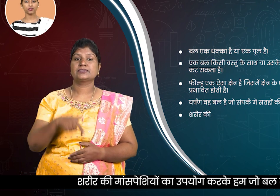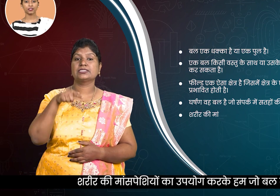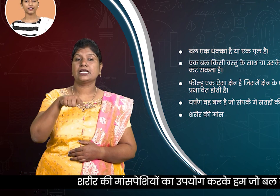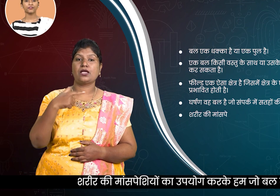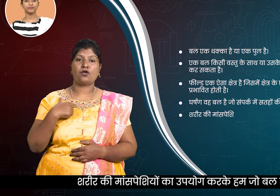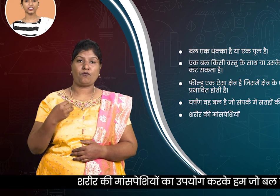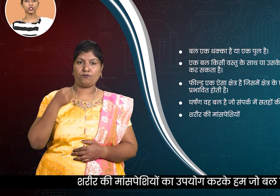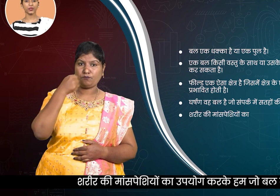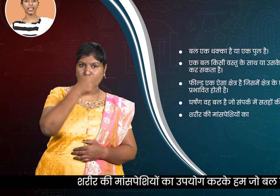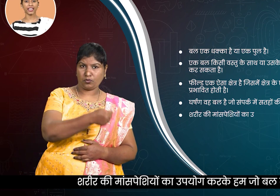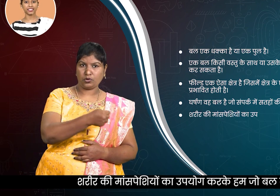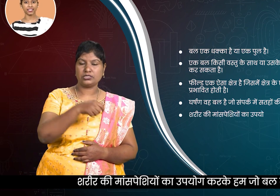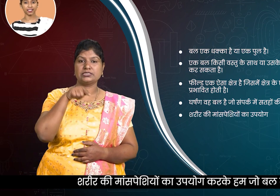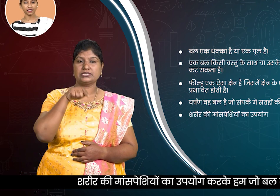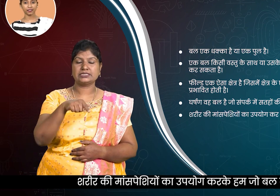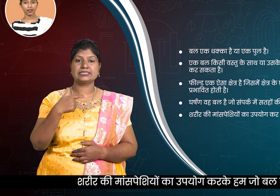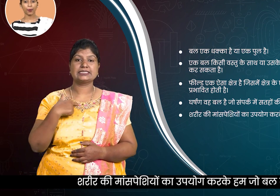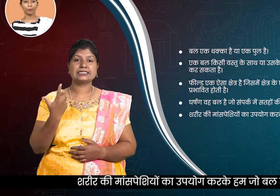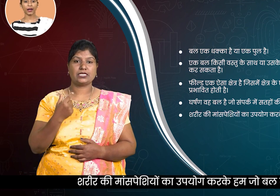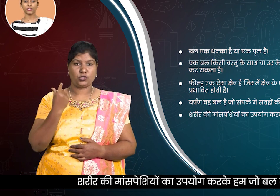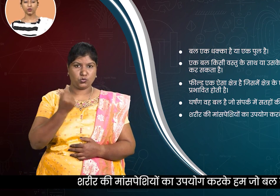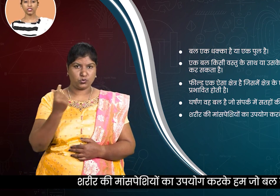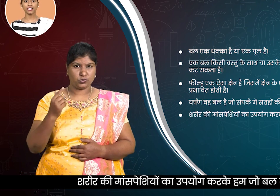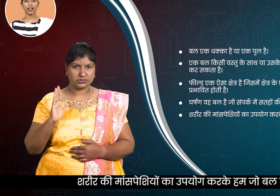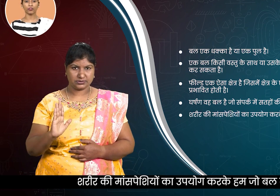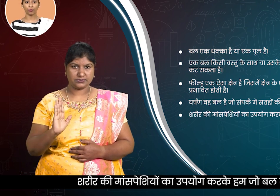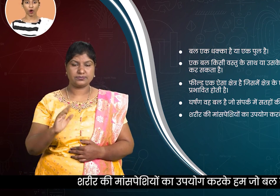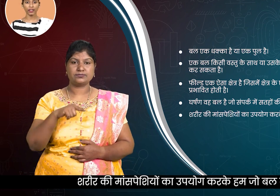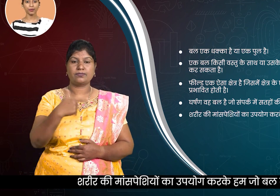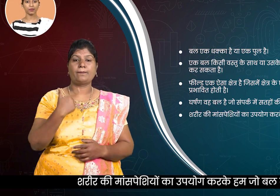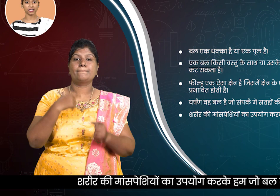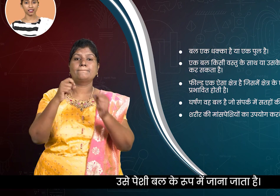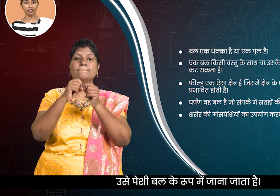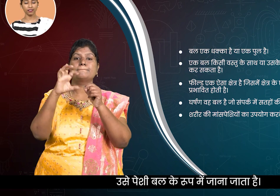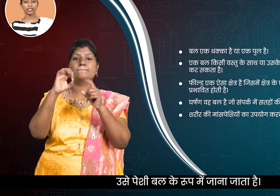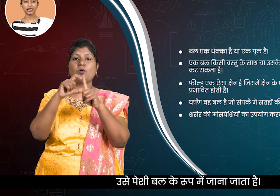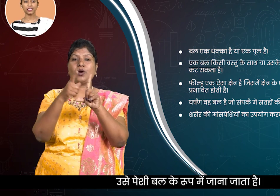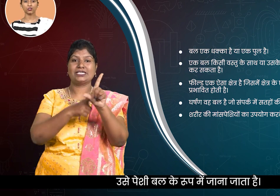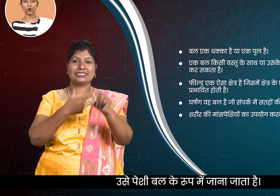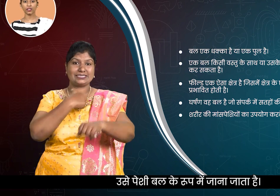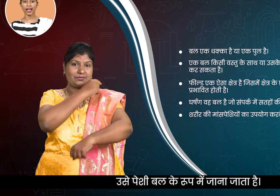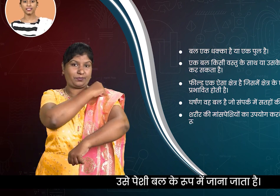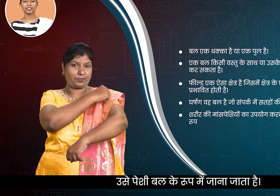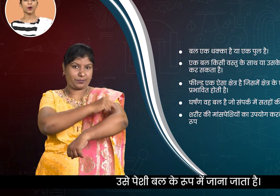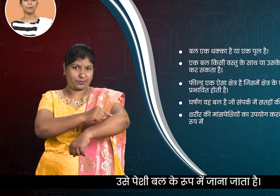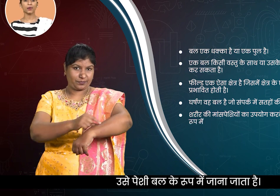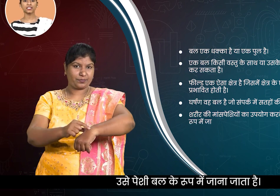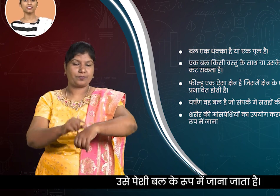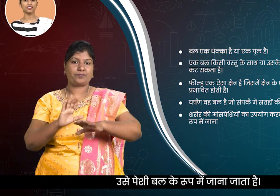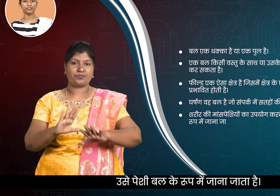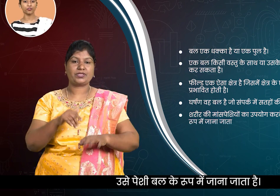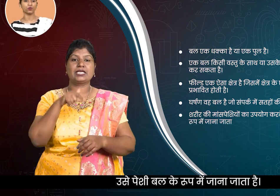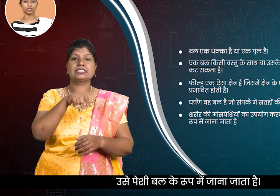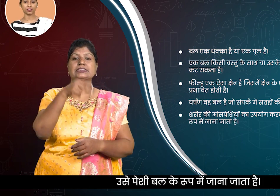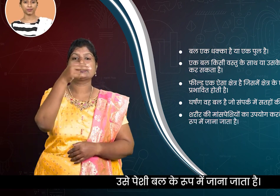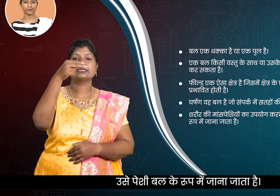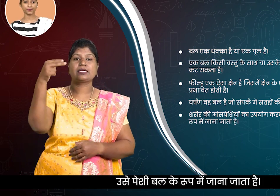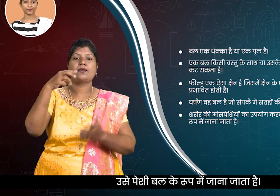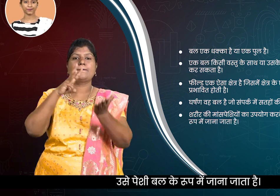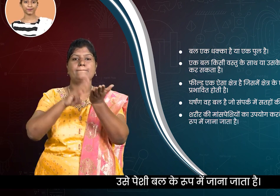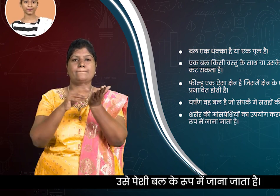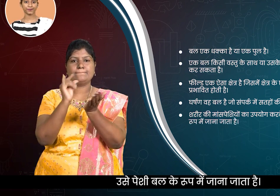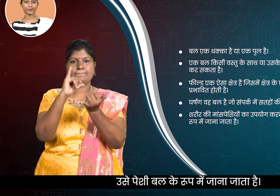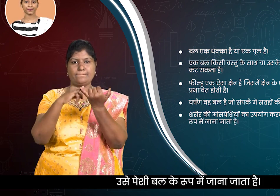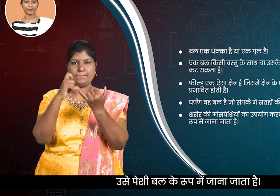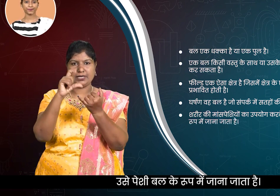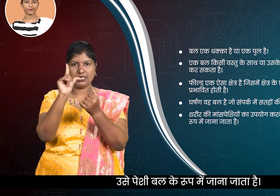शरीर की मांसपेशियों का उपयोग करके हम जो बल देते हैं उसे पेशी बल, मस्कुलर फोर्स